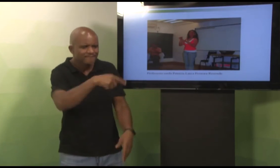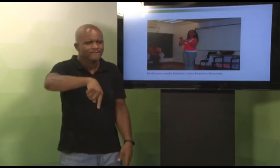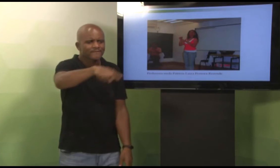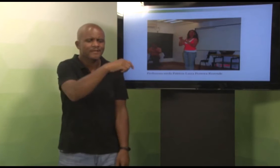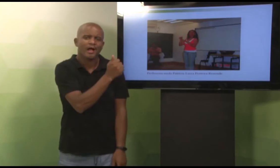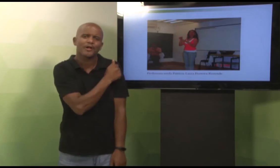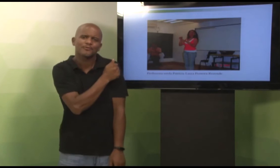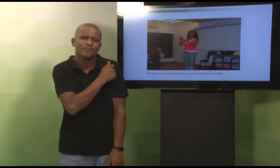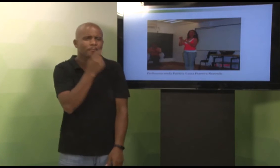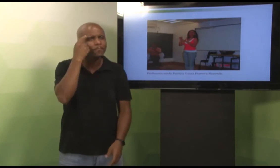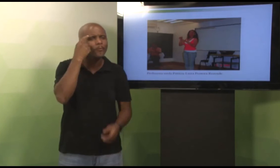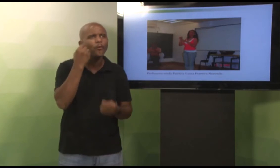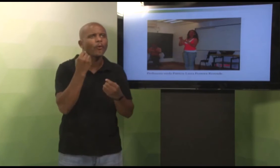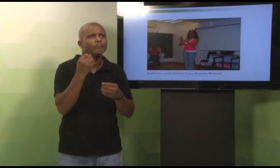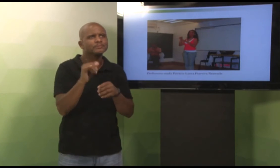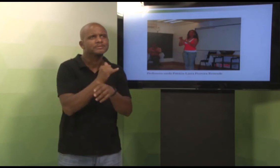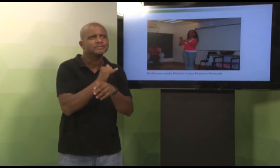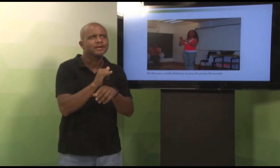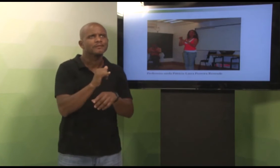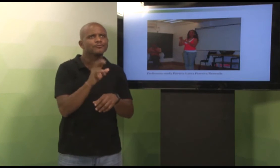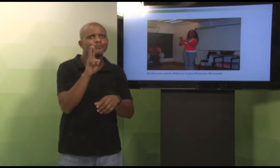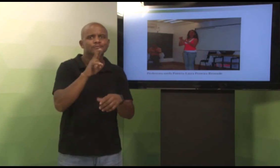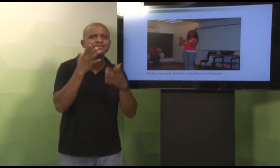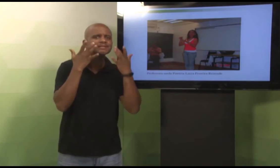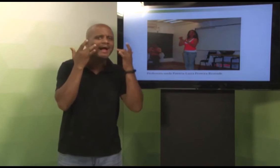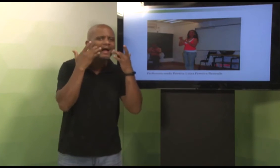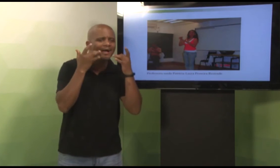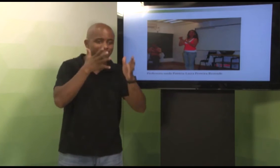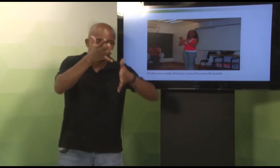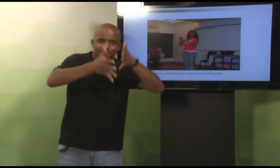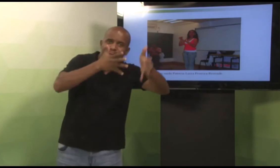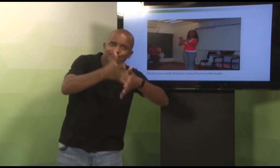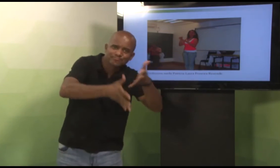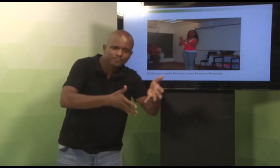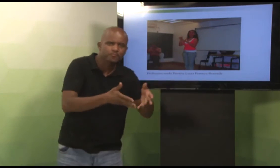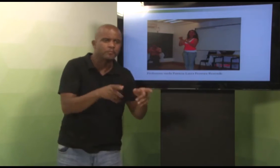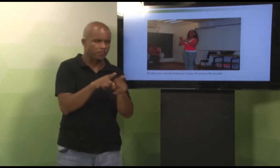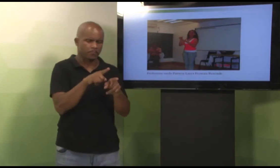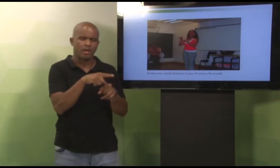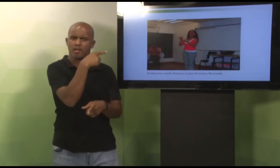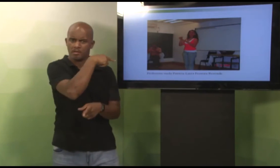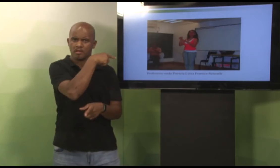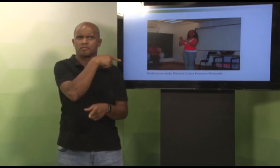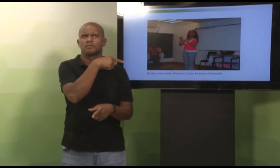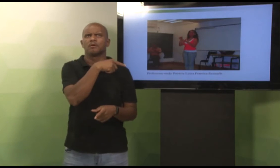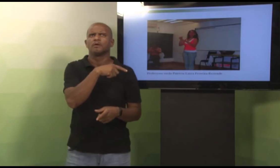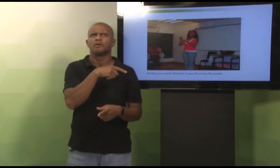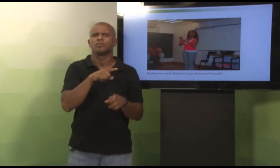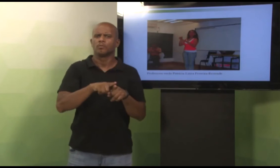dessas crianças, a partir de estratégias como teatro para a utilização da língua de